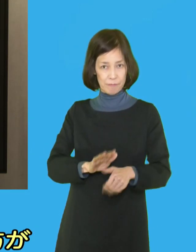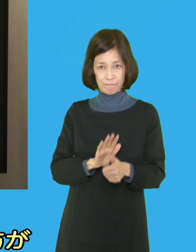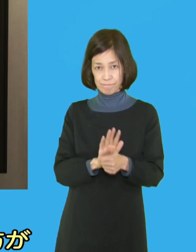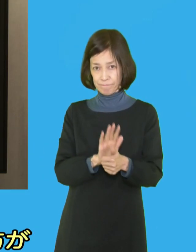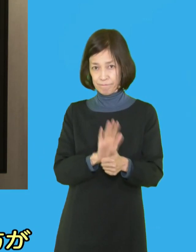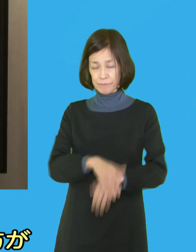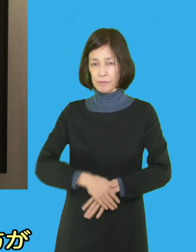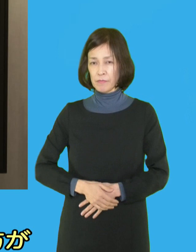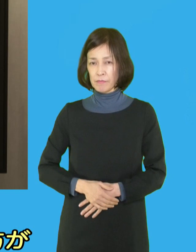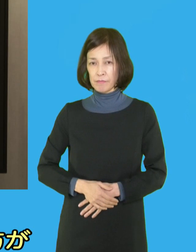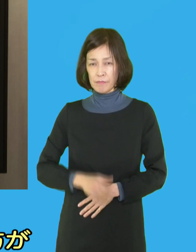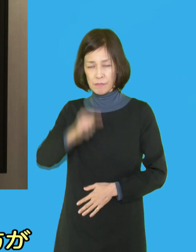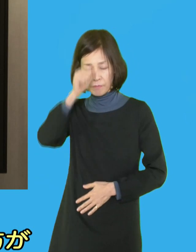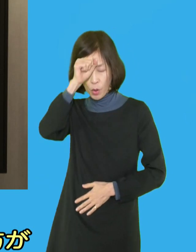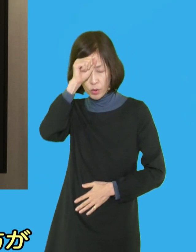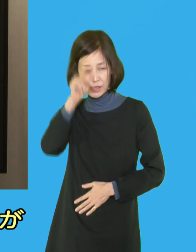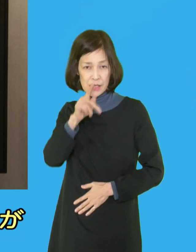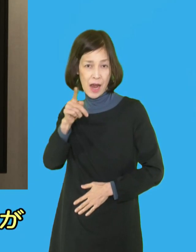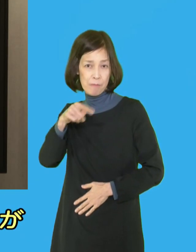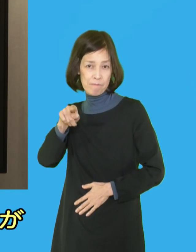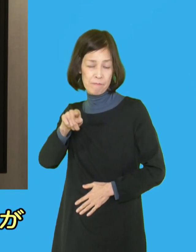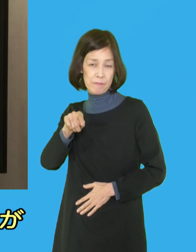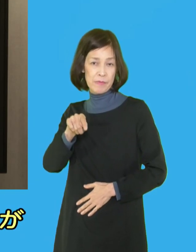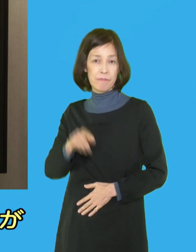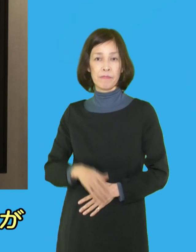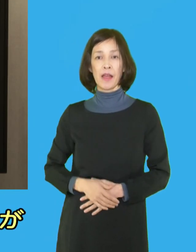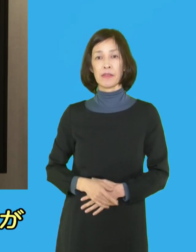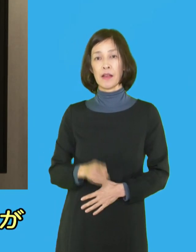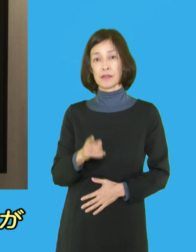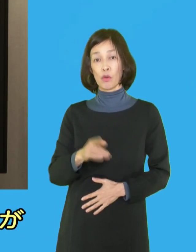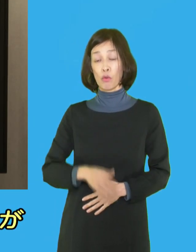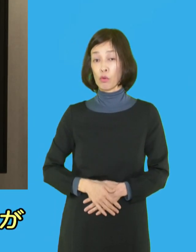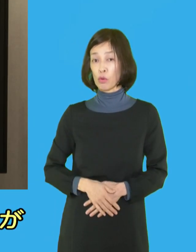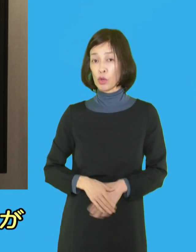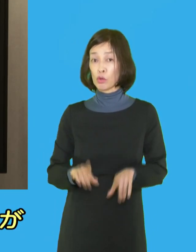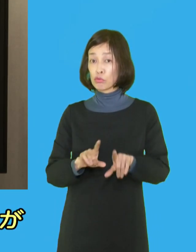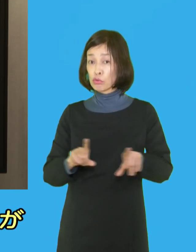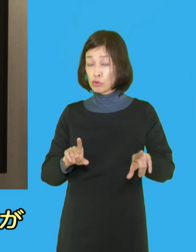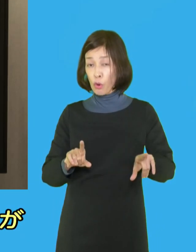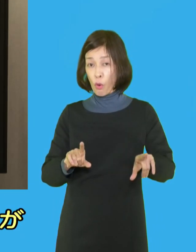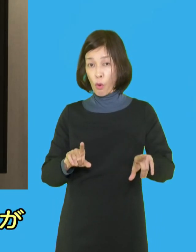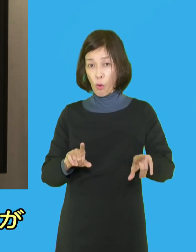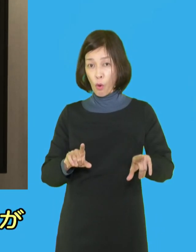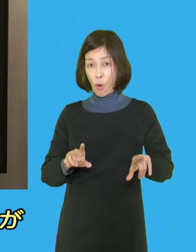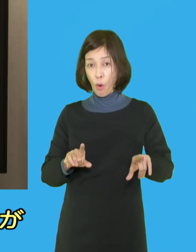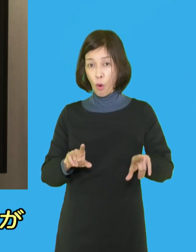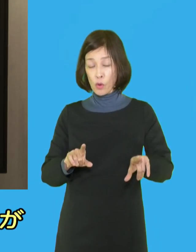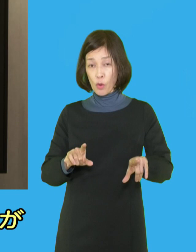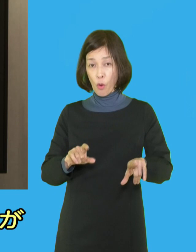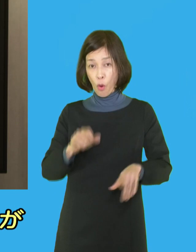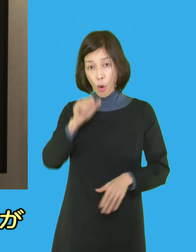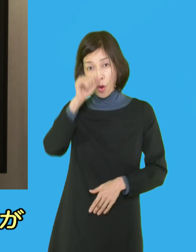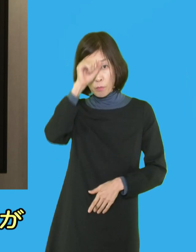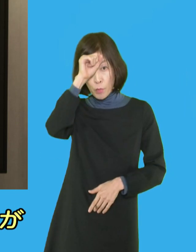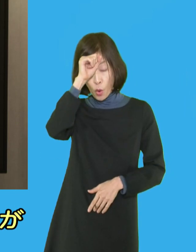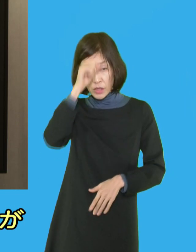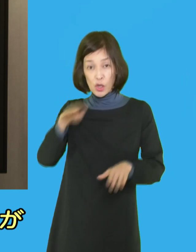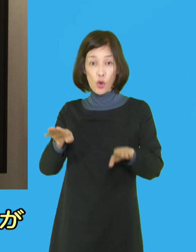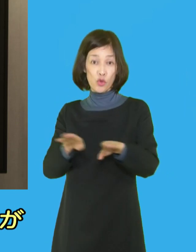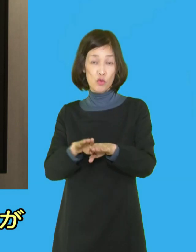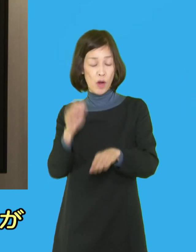がんにかかってしまった方がですね、今、通常の病気休暇が90日あ